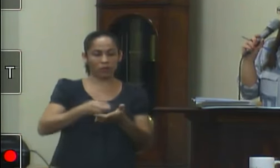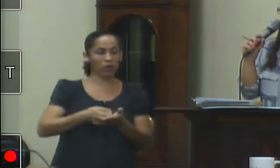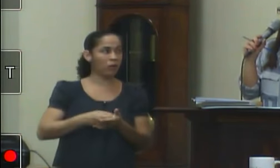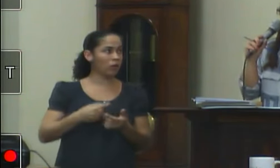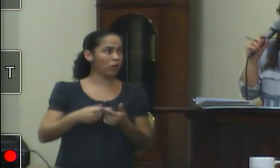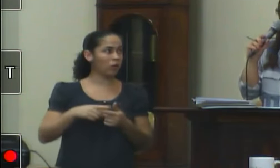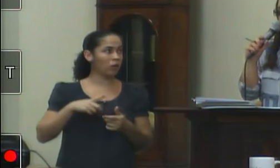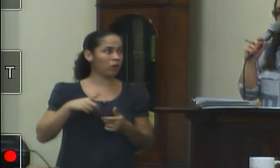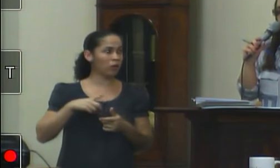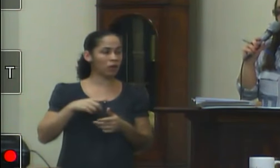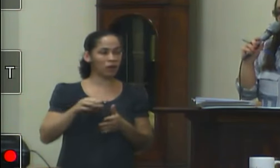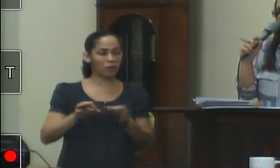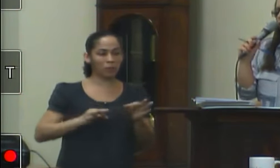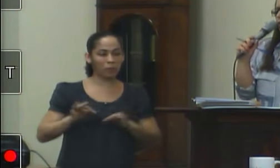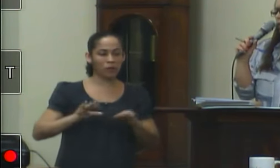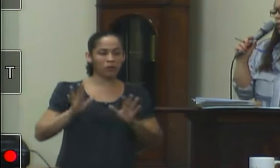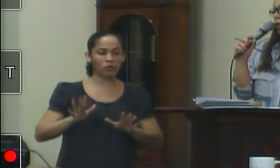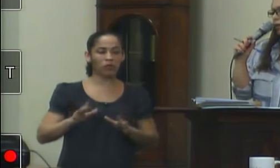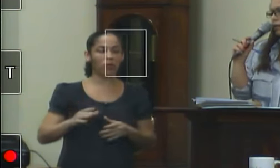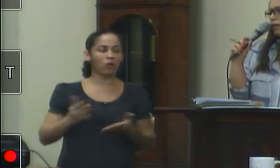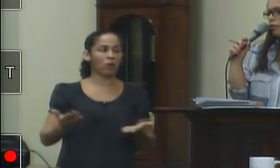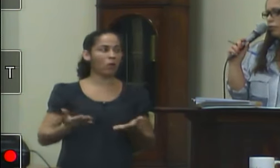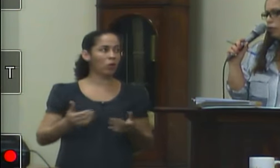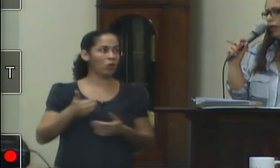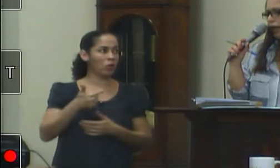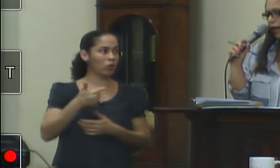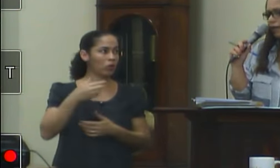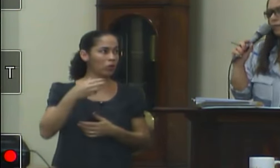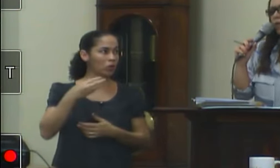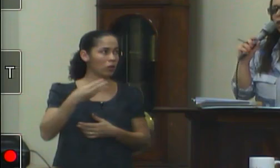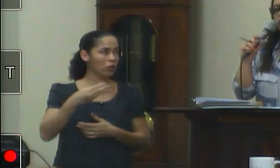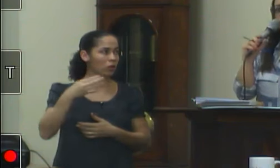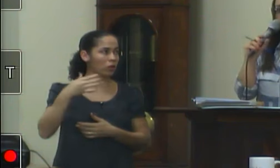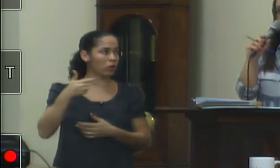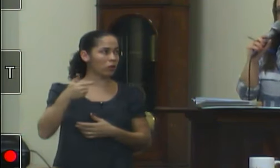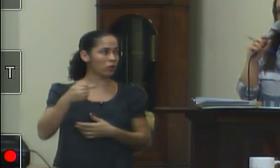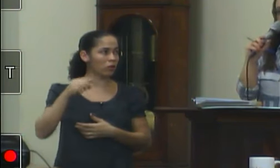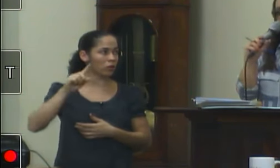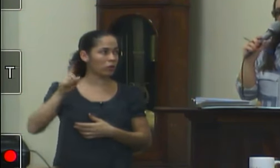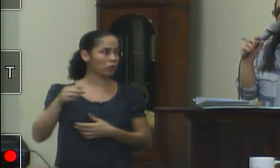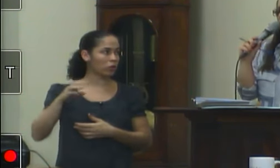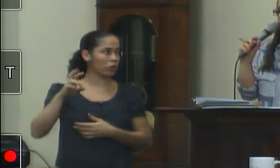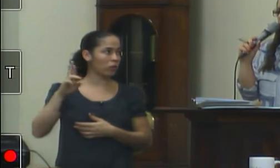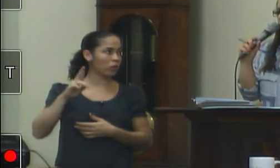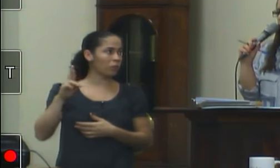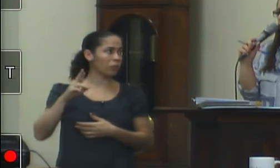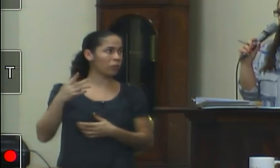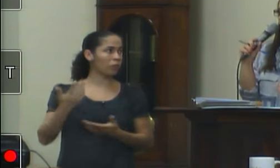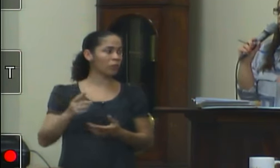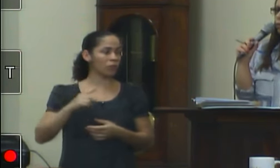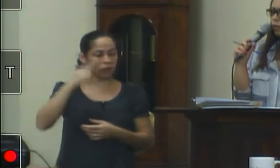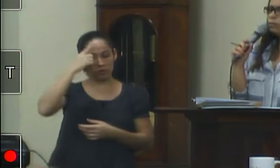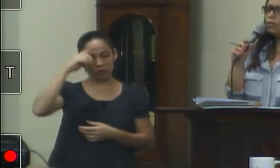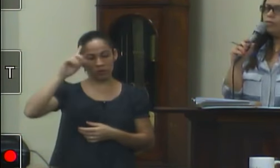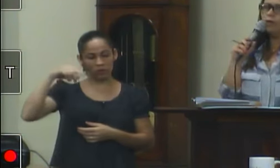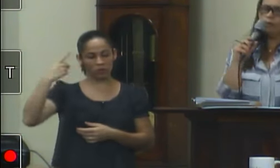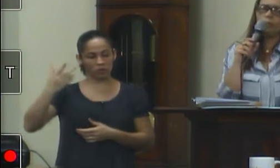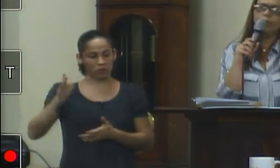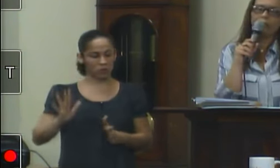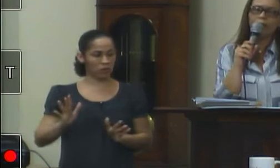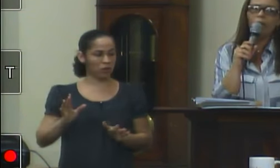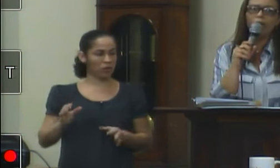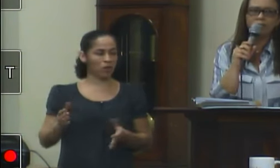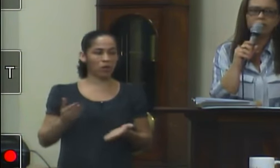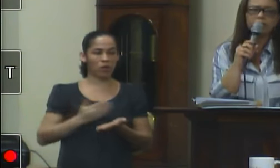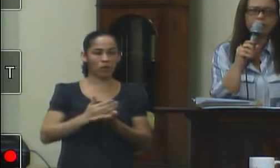um pouco agarrado lá, mas hoje foi empenhado R$ 247 mil. Então, com certeza, na partir da semana que vem, os remédios vão